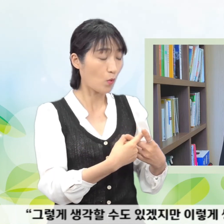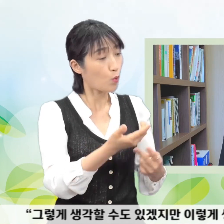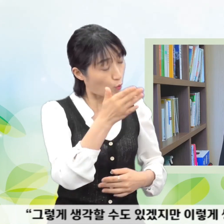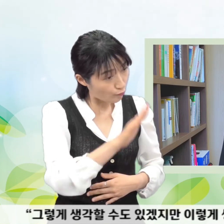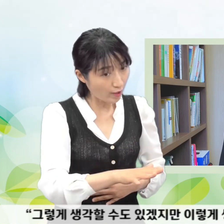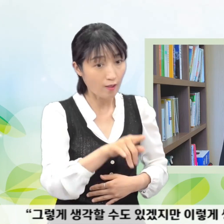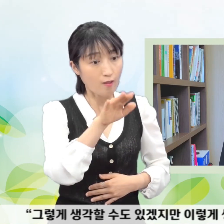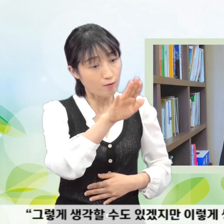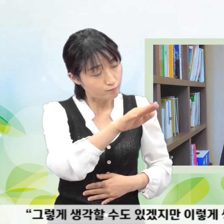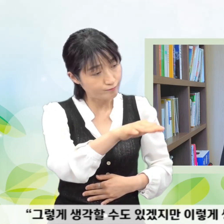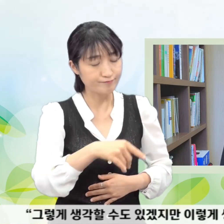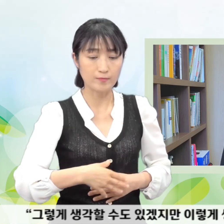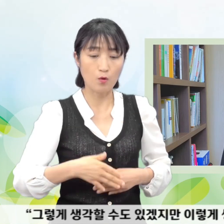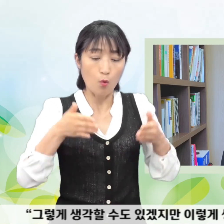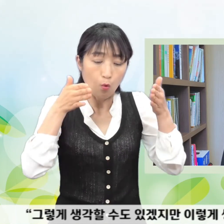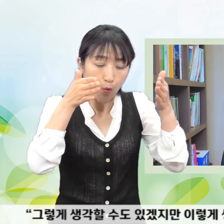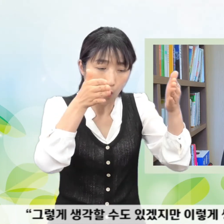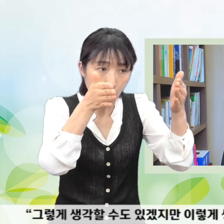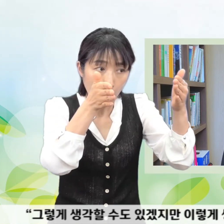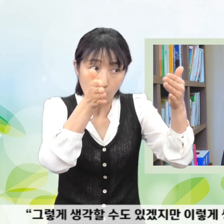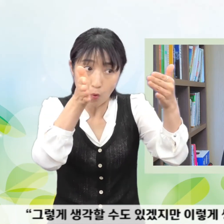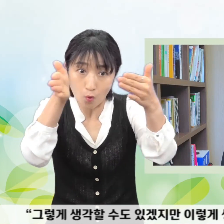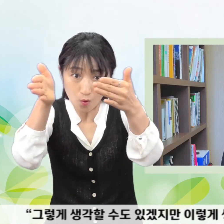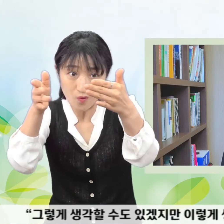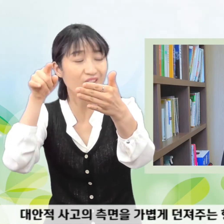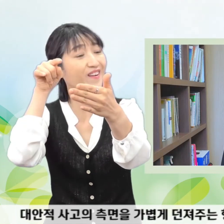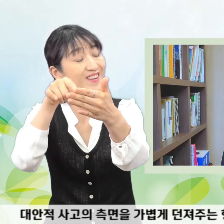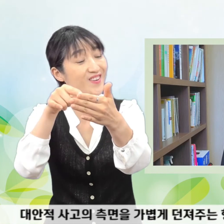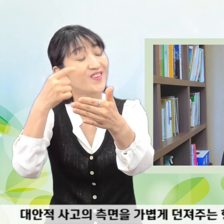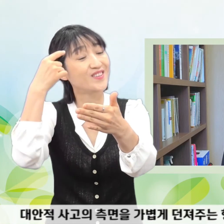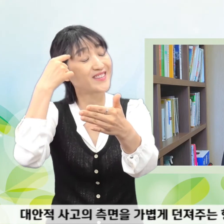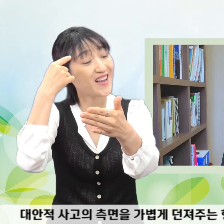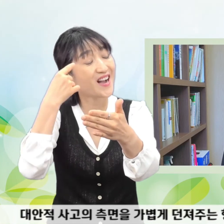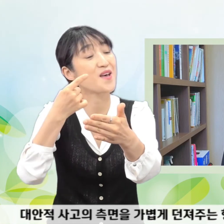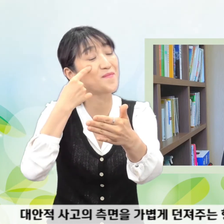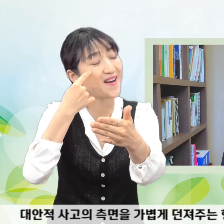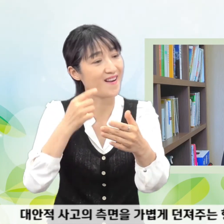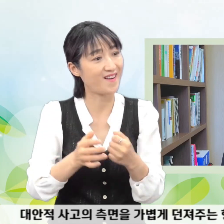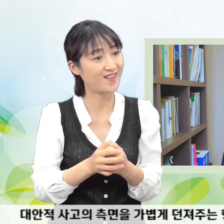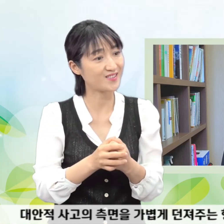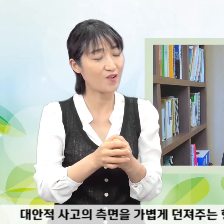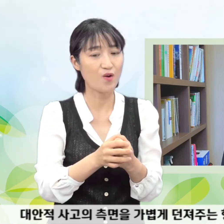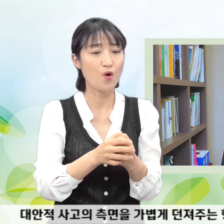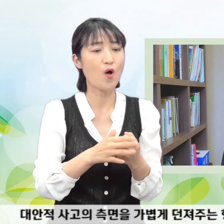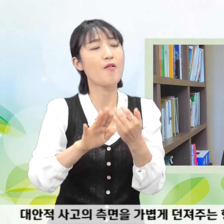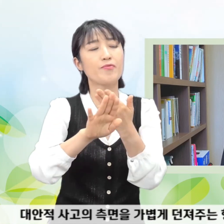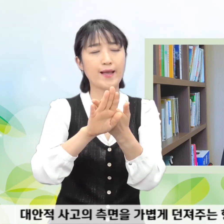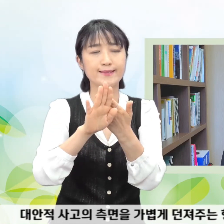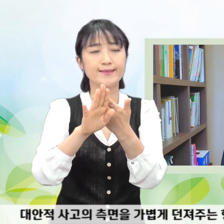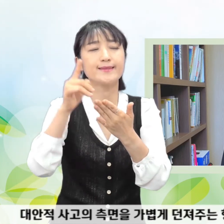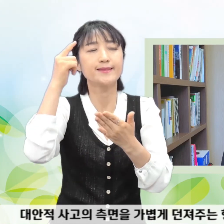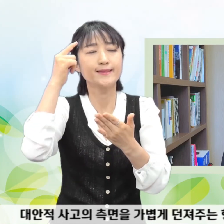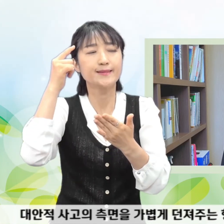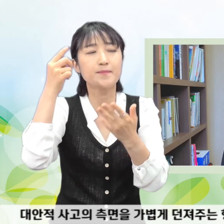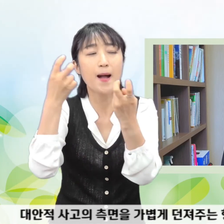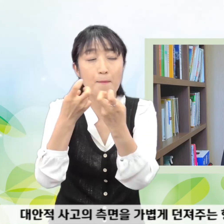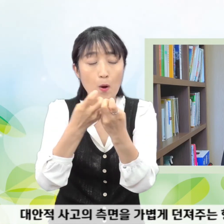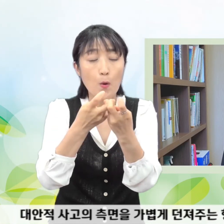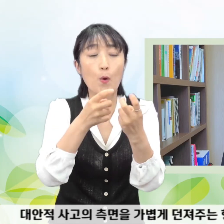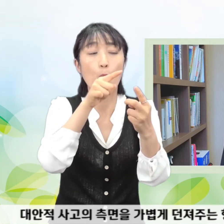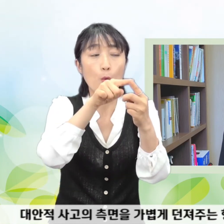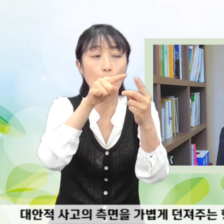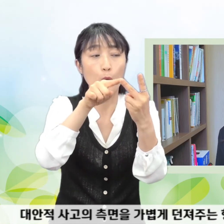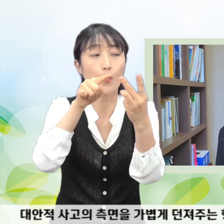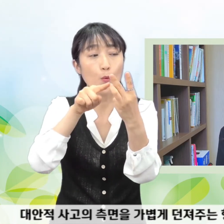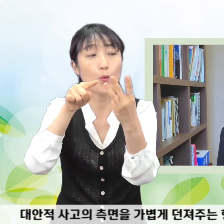있겠지만 이렇게 생각해 볼 수도 있겠다 라고 대안적인 사고의 측면들을 가볍게 던져주는